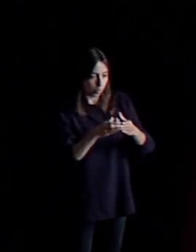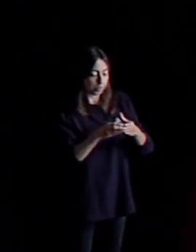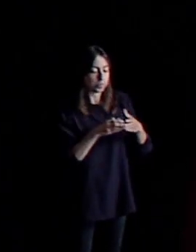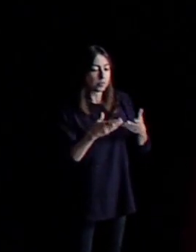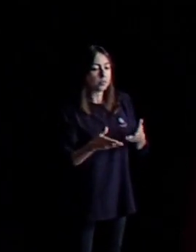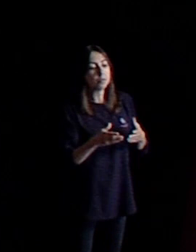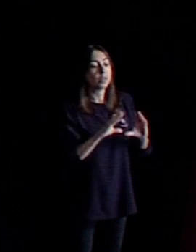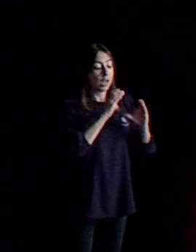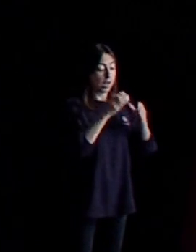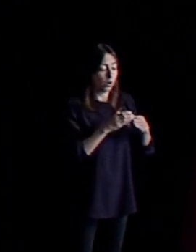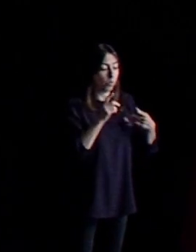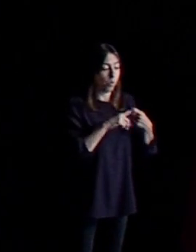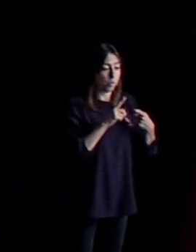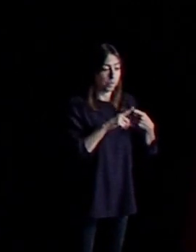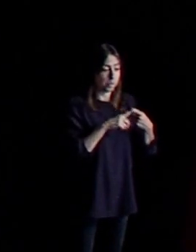El grupo,